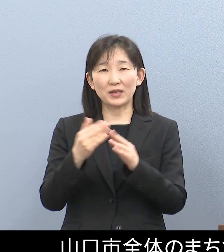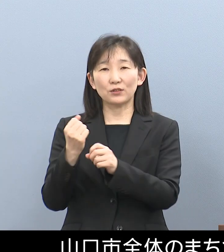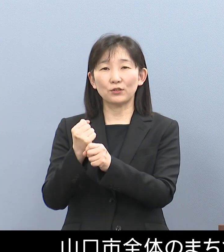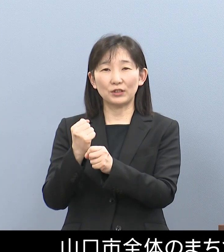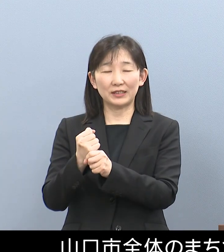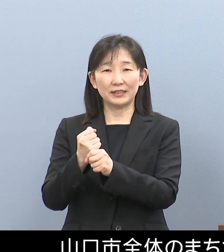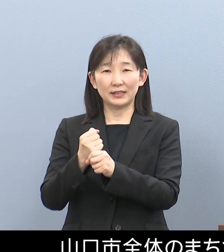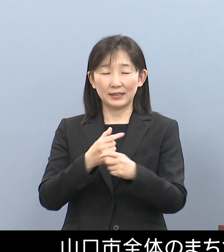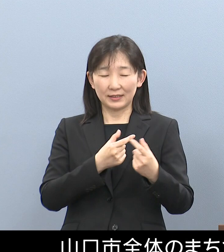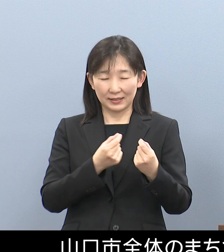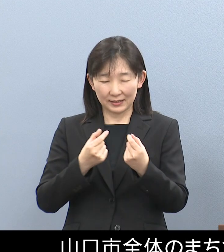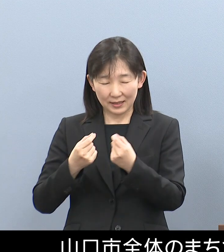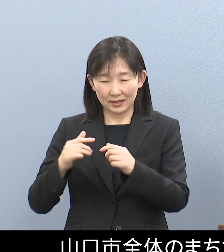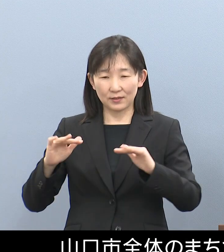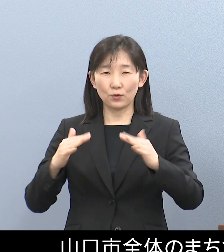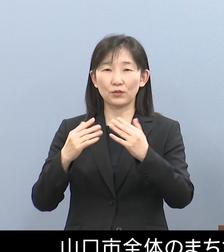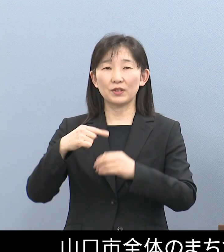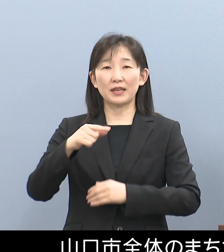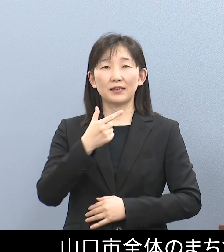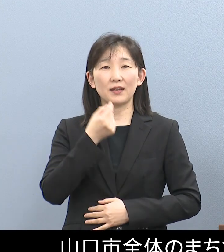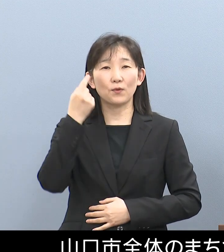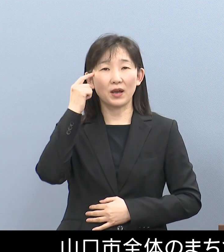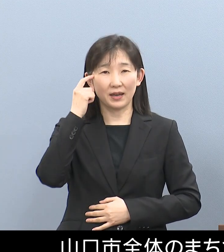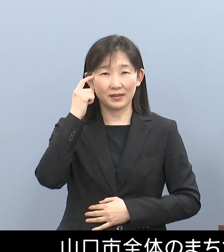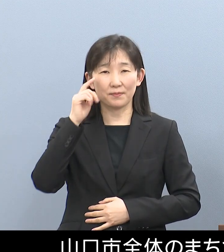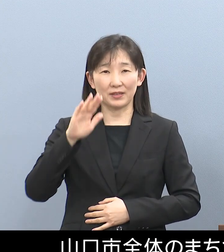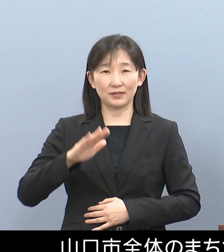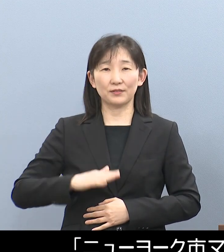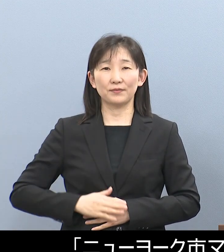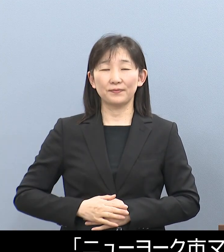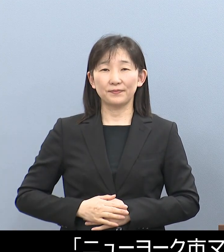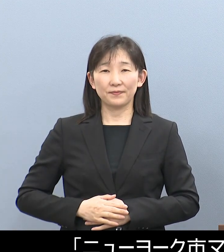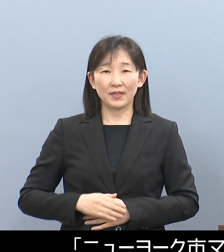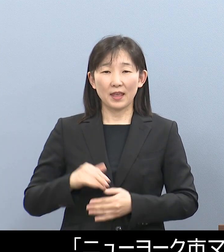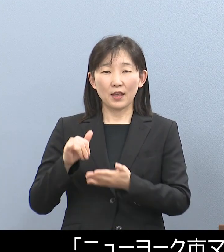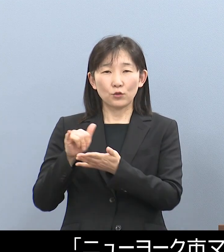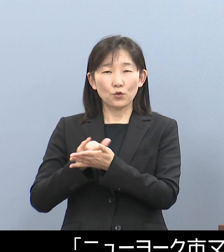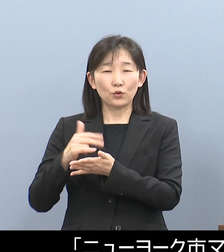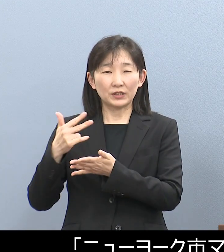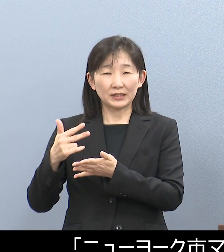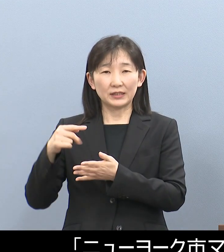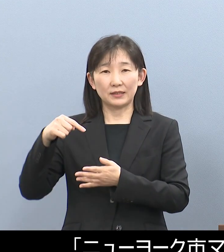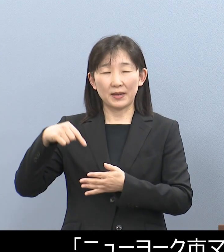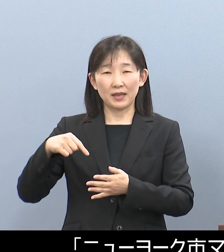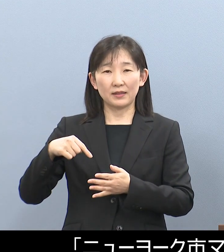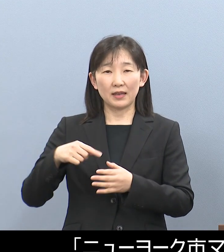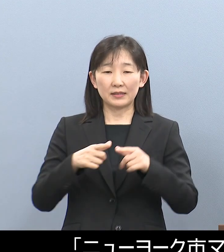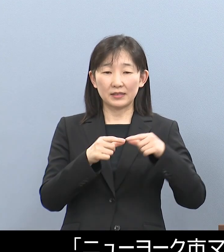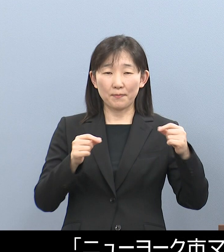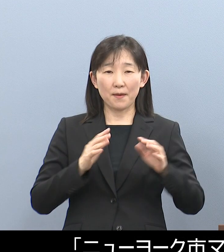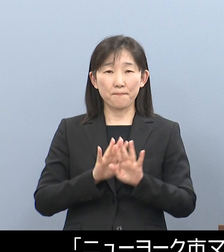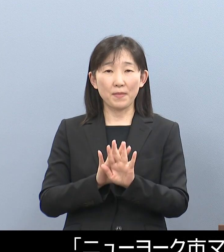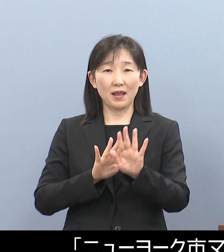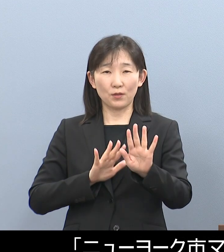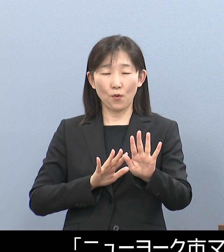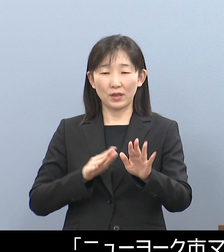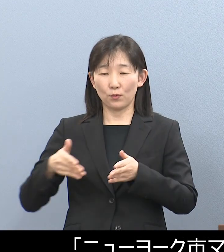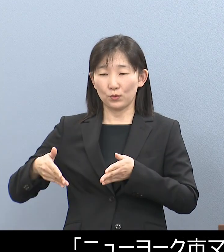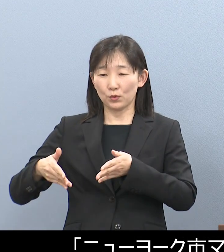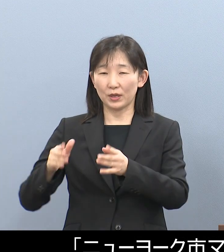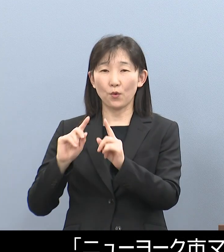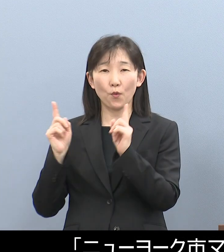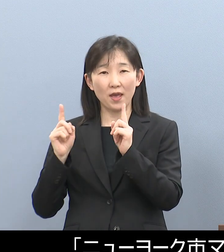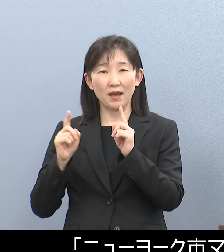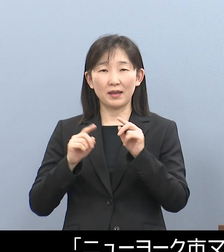もしっかりと取り組んでまいりたいと考えております。ニューヨーク市マンハッタンジャパンパレード&ストリートフェ